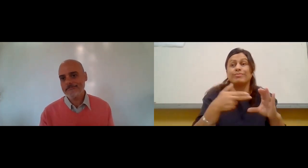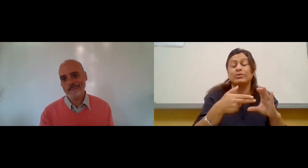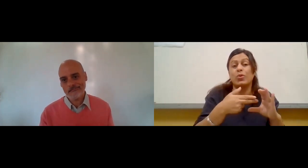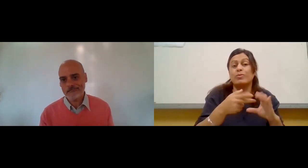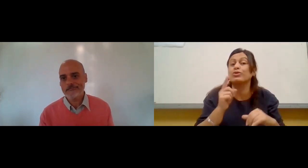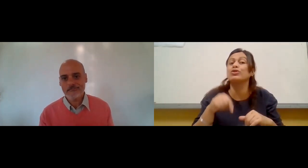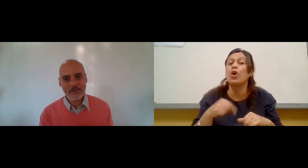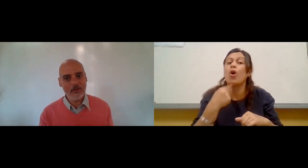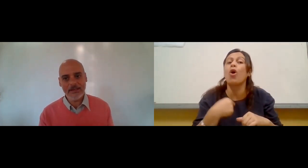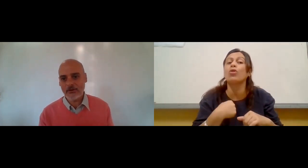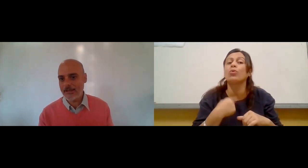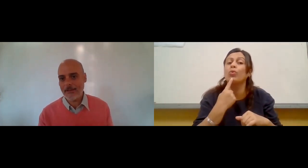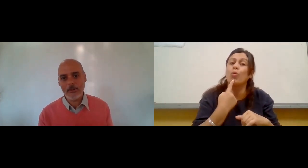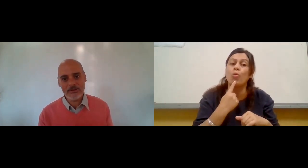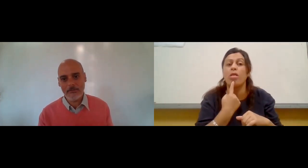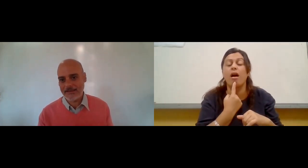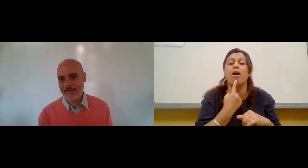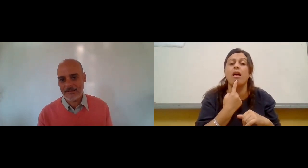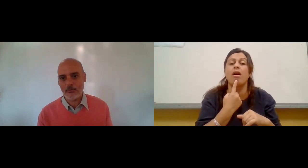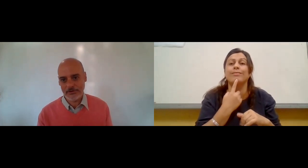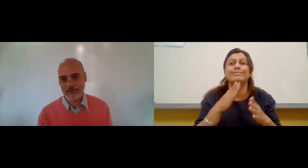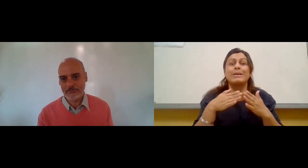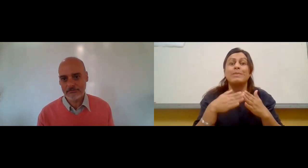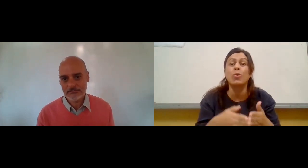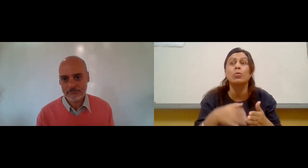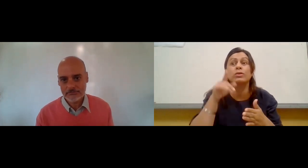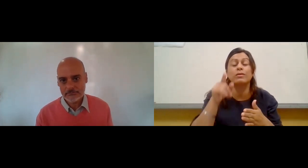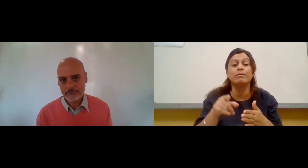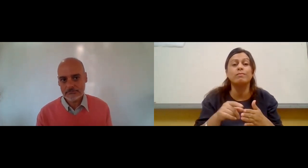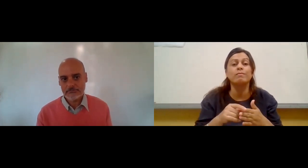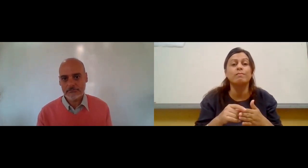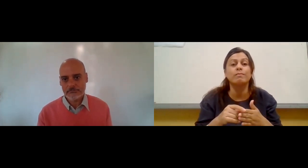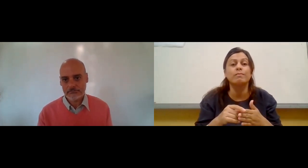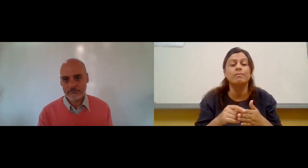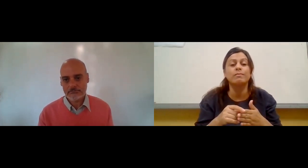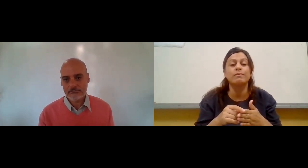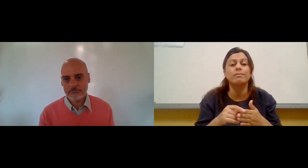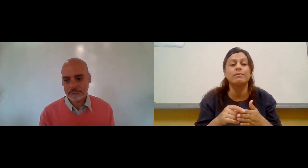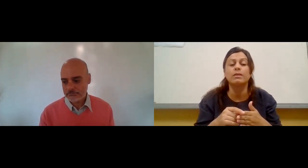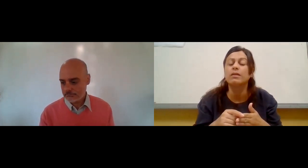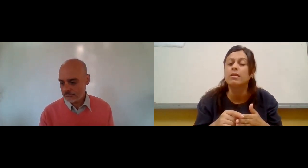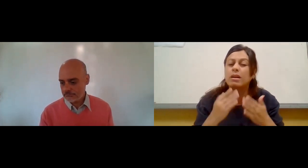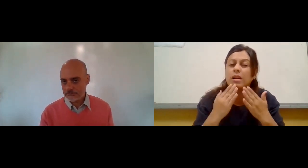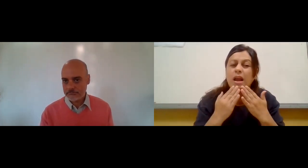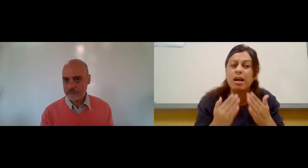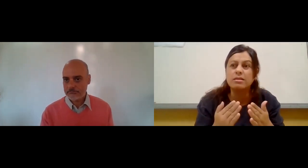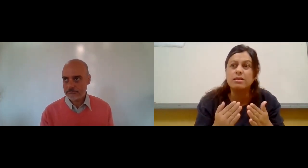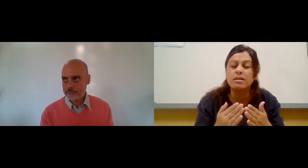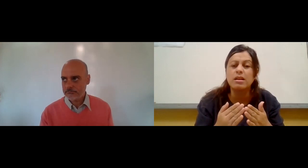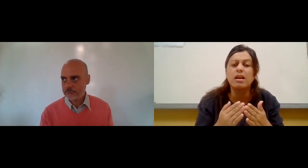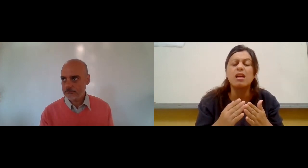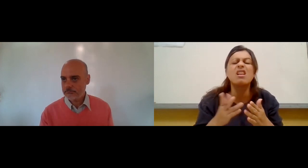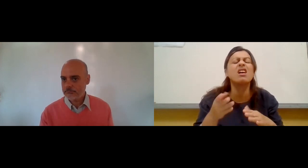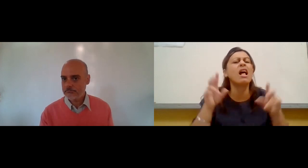ahí. Creo que esta pregunta me la tendrías que hacer en julio. Bárbaro. Y con respecto al CIOAS de comunicación,